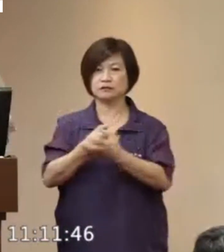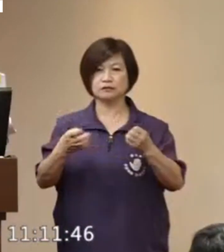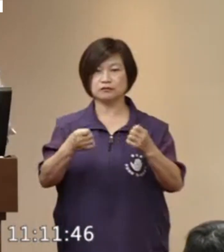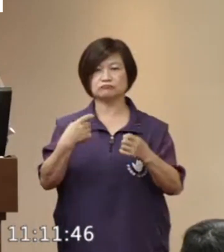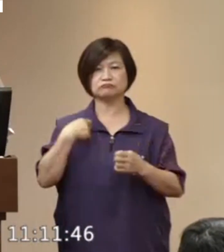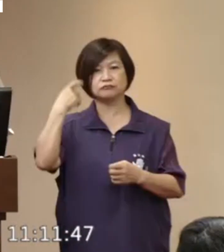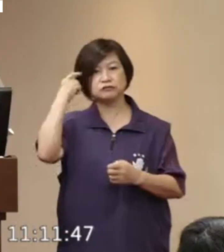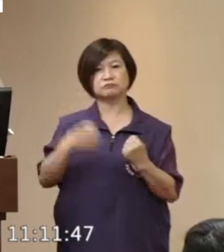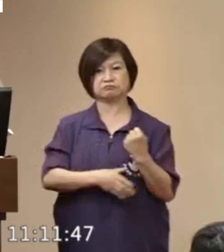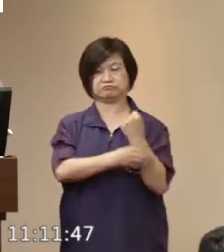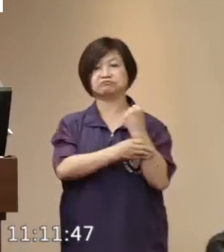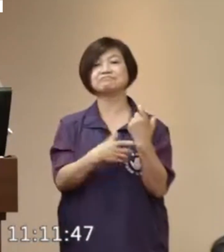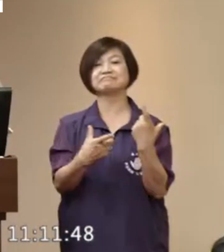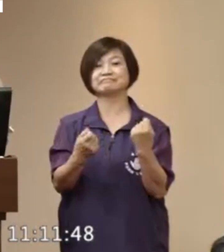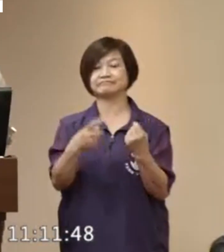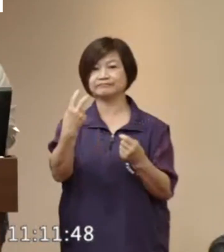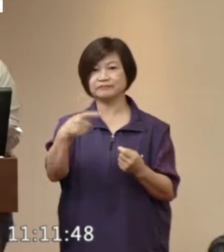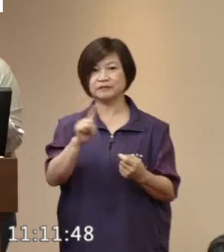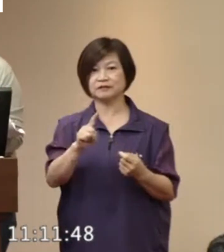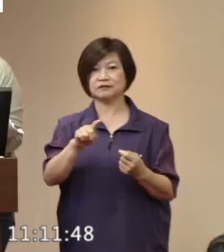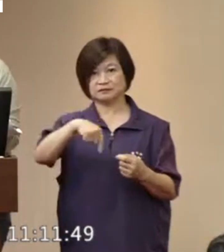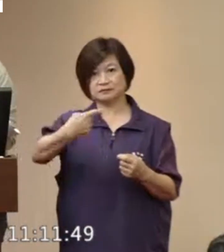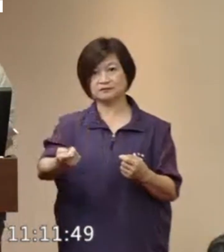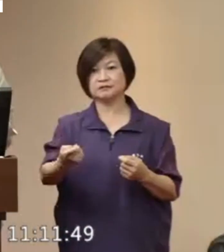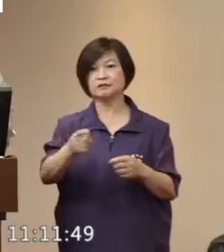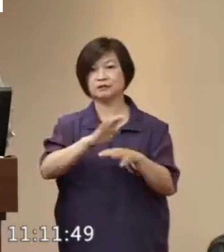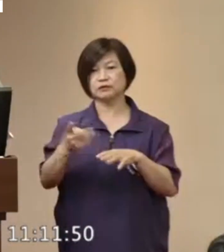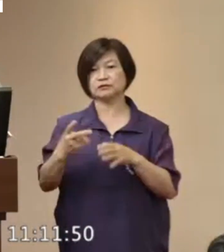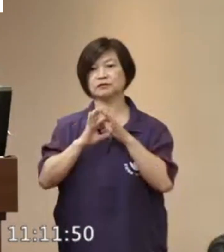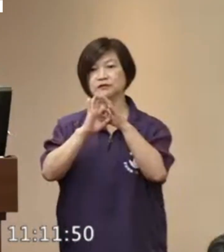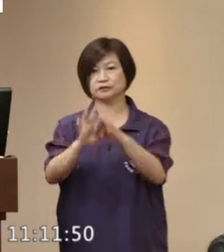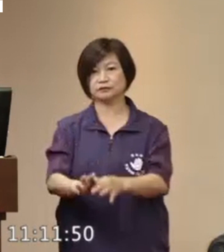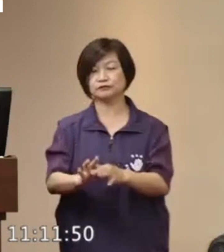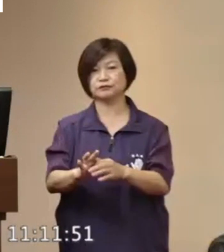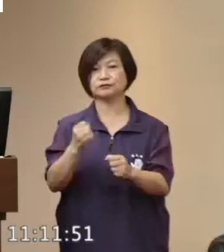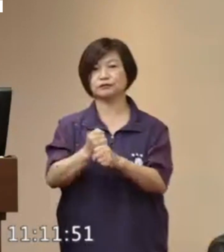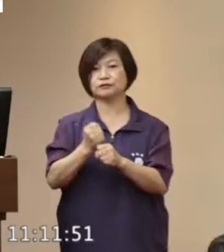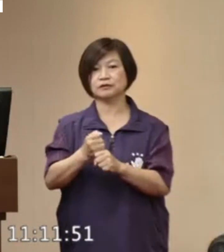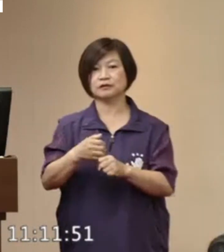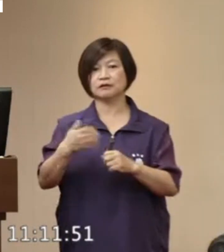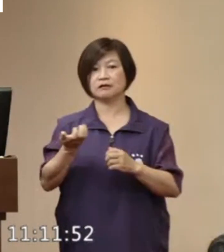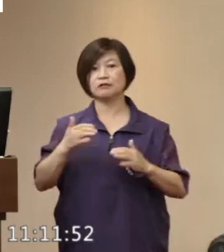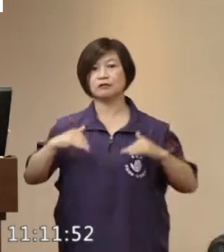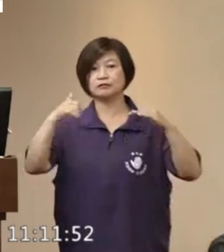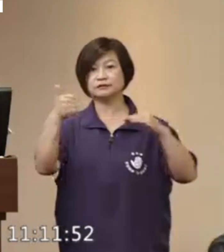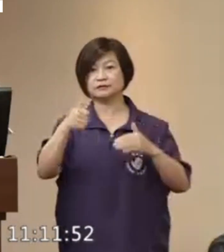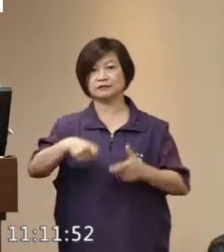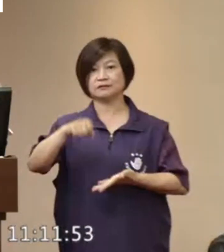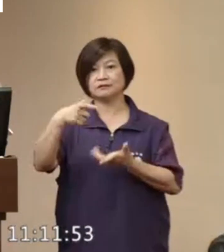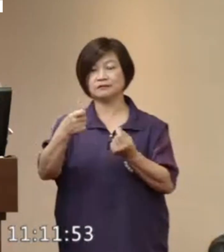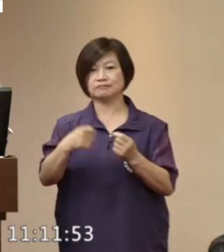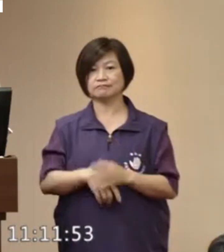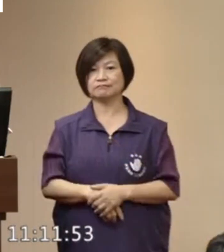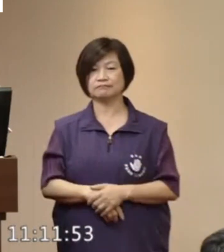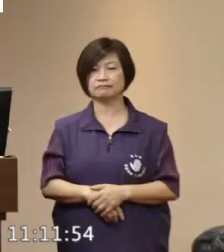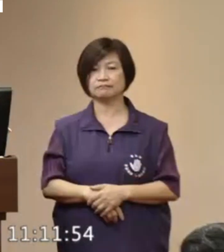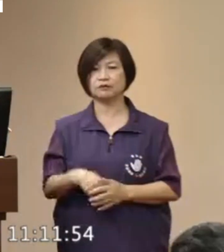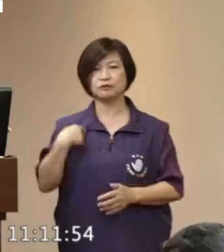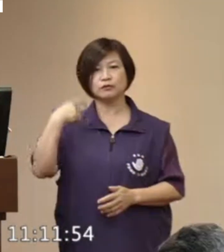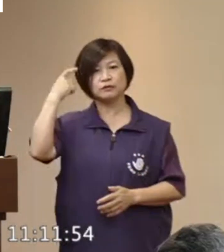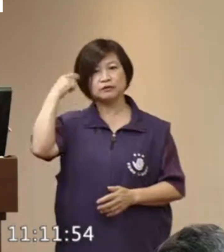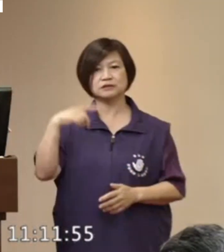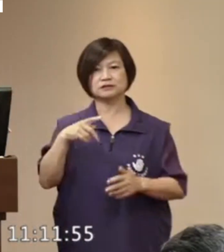是我们支持，也是我们接着要去做的，也回应洪胜汉委员哈。基本上这个